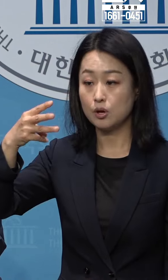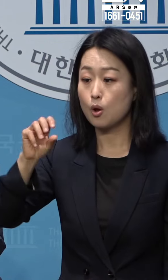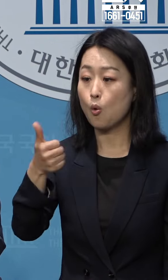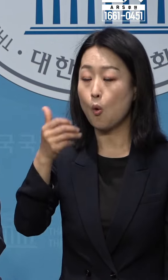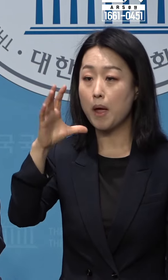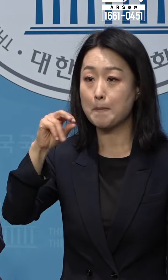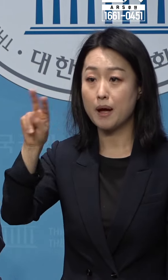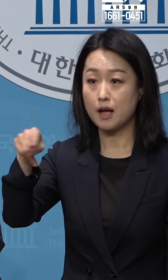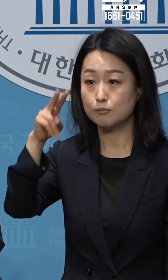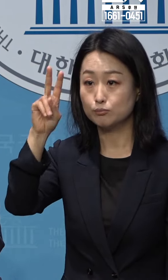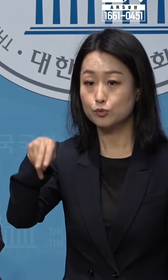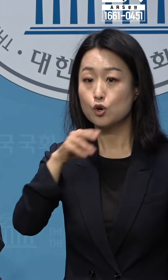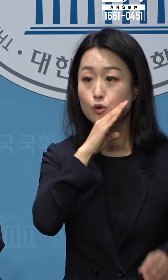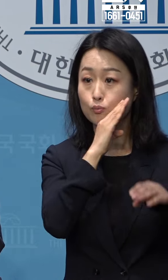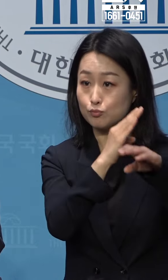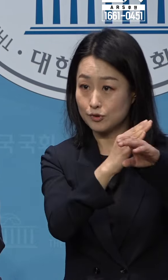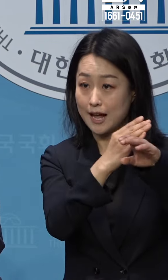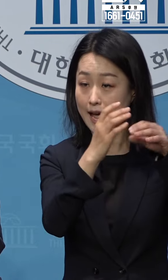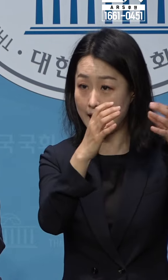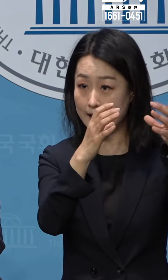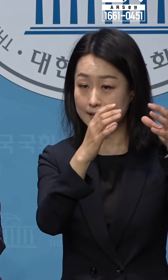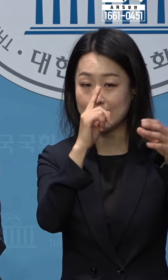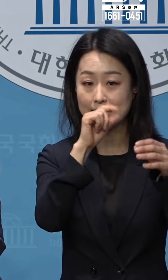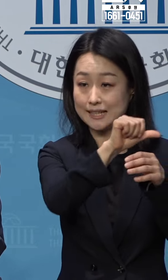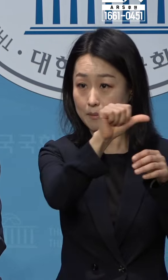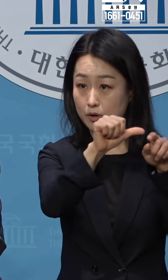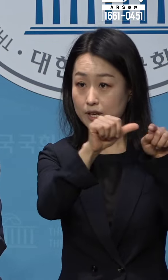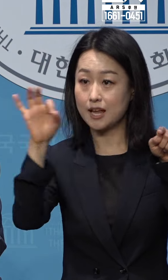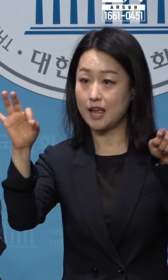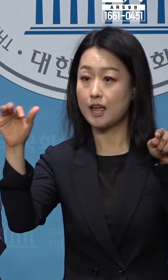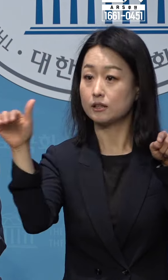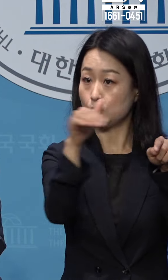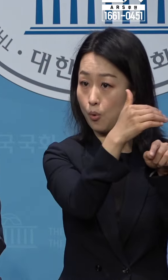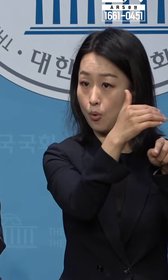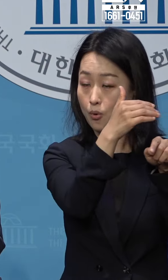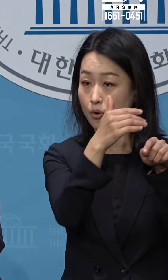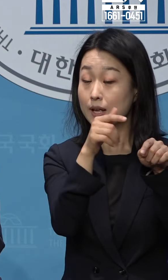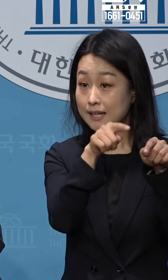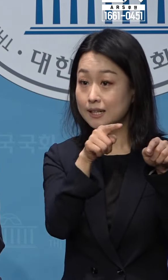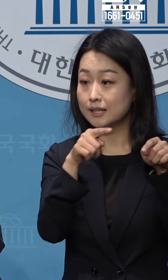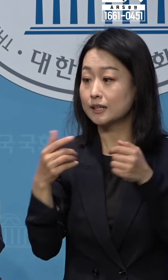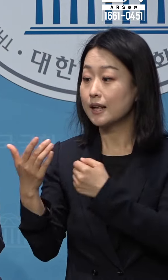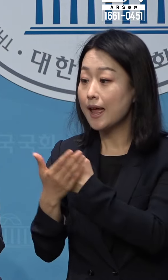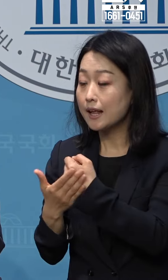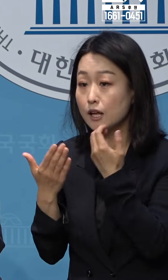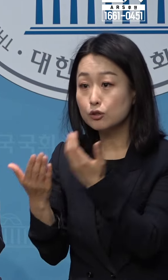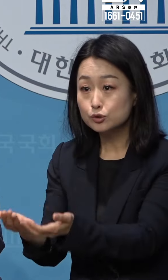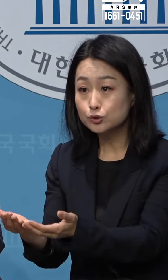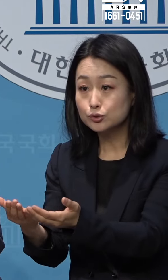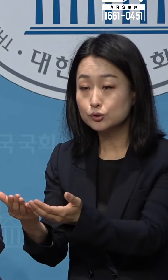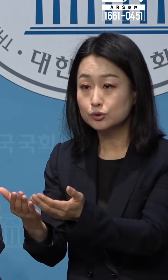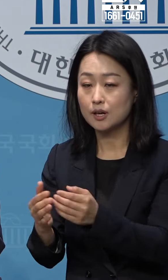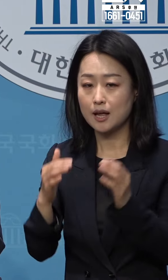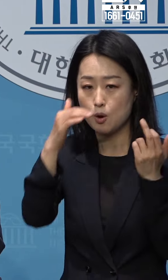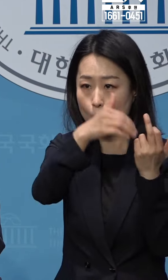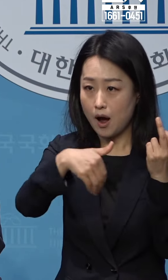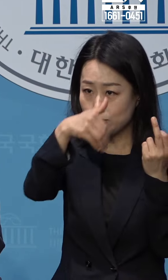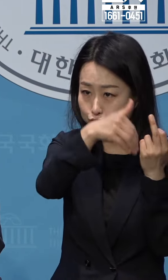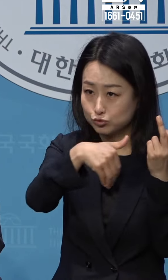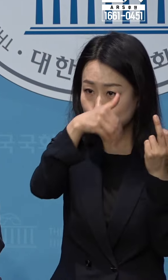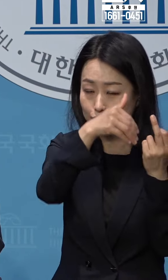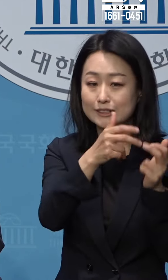부를 북한 조선 아에 제공했고 그 대가로 북한으로부터 광물 채굴